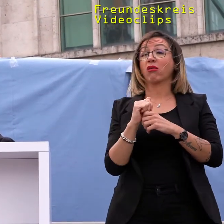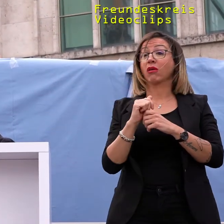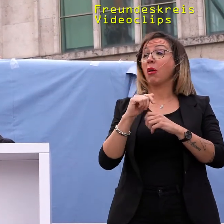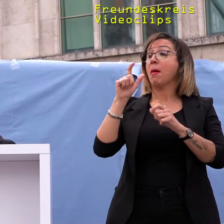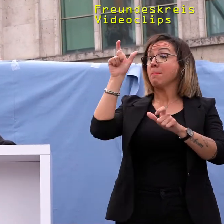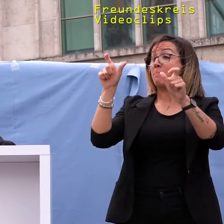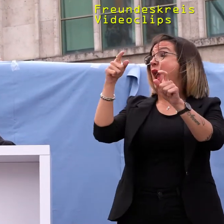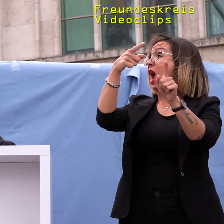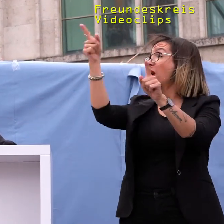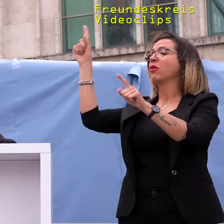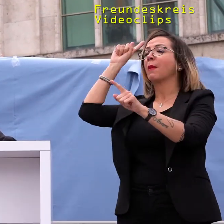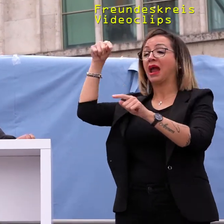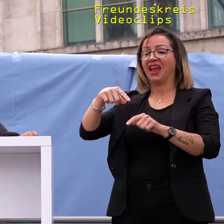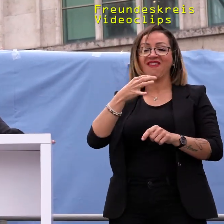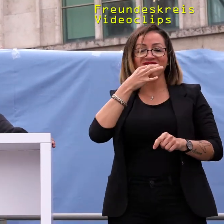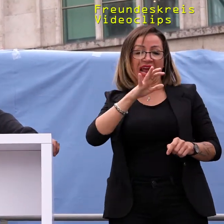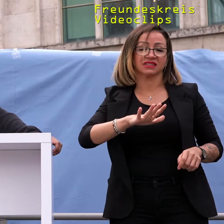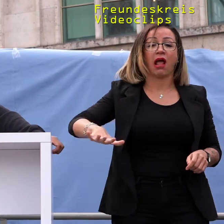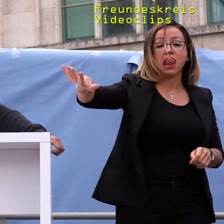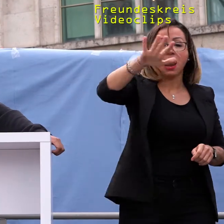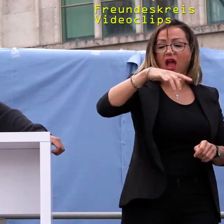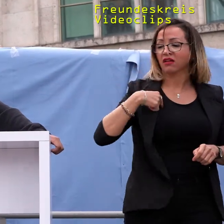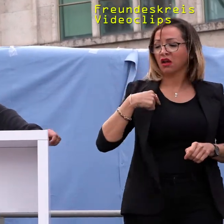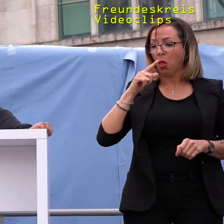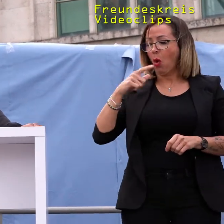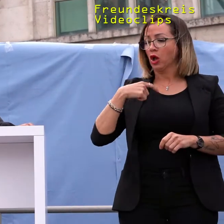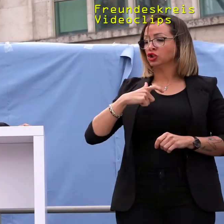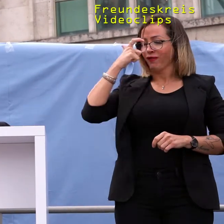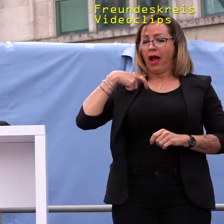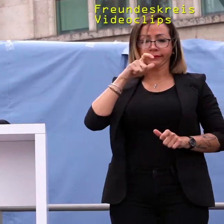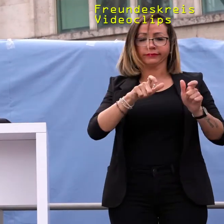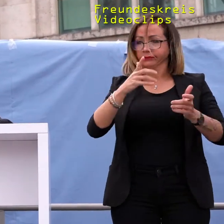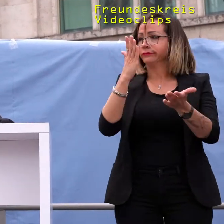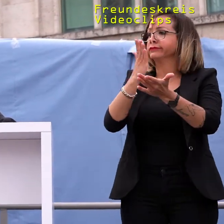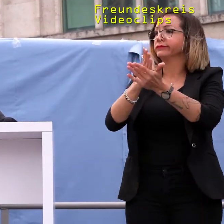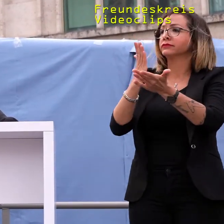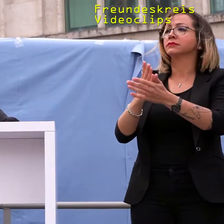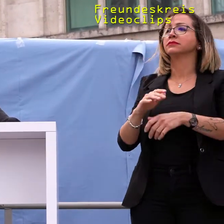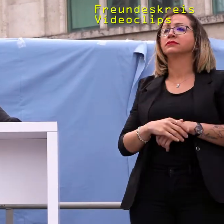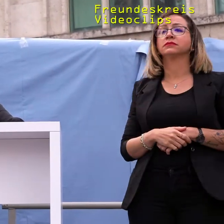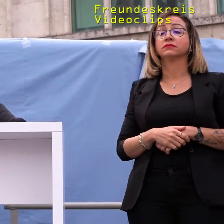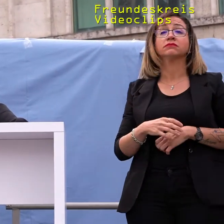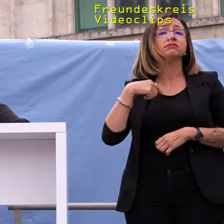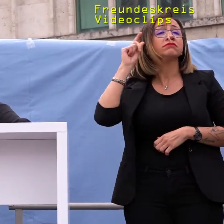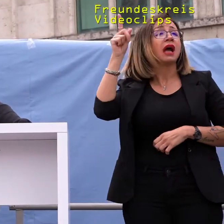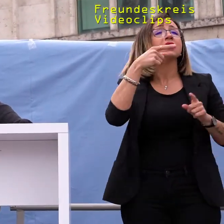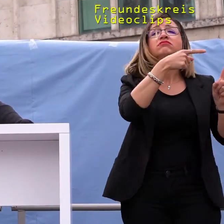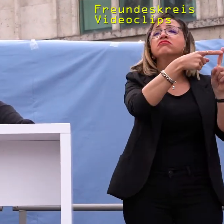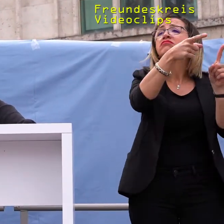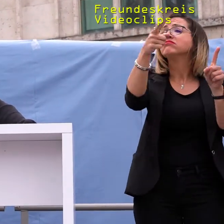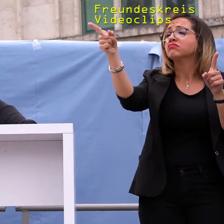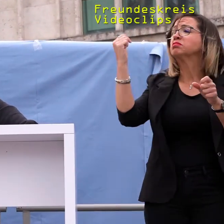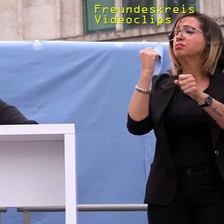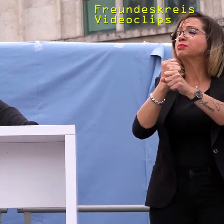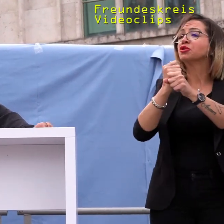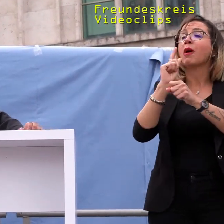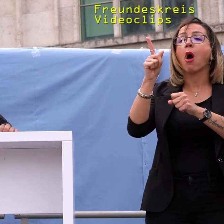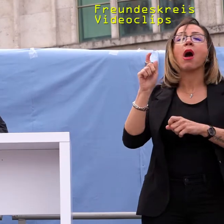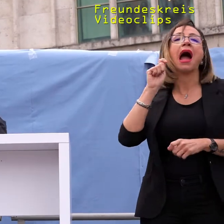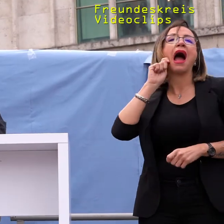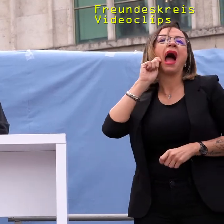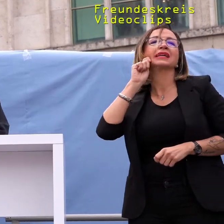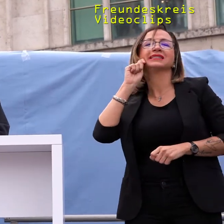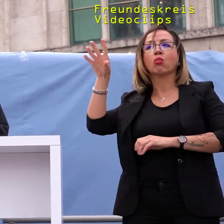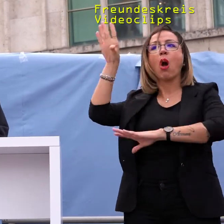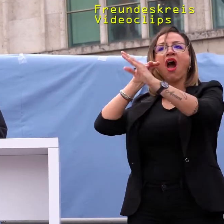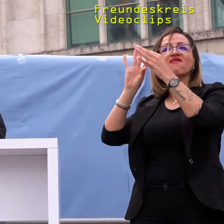Land. Genauso wie viele von euch eure ganz eigene Erfahrung mit Rassismus in Deutschland gemacht haben, habe ich auch meine gemacht.